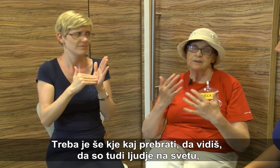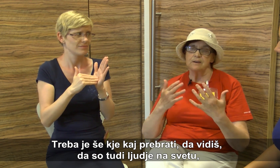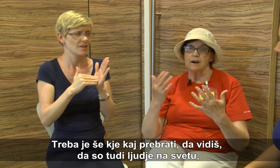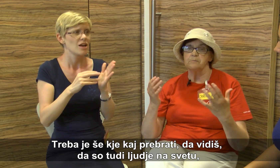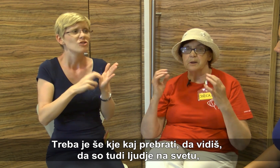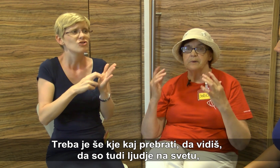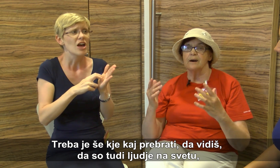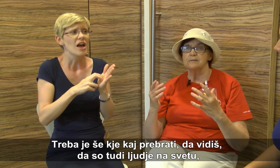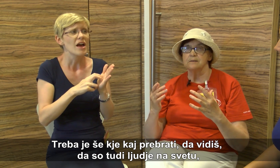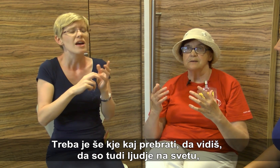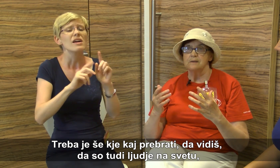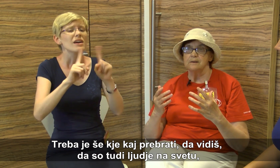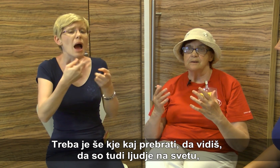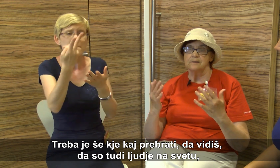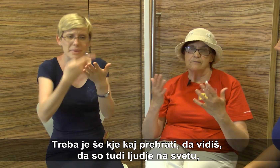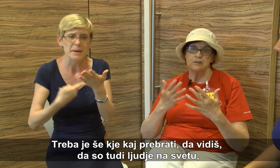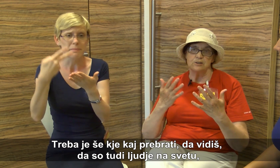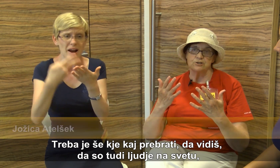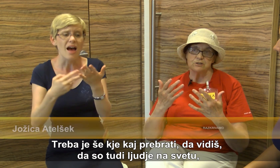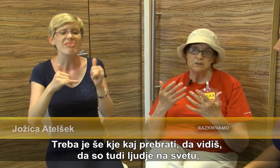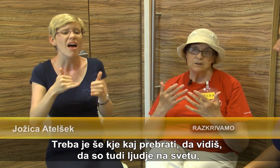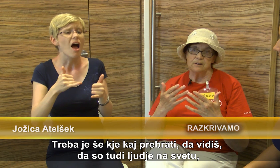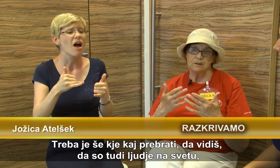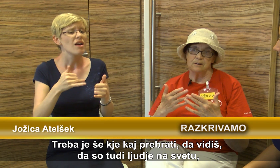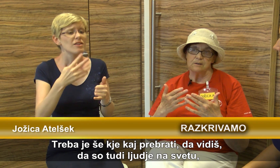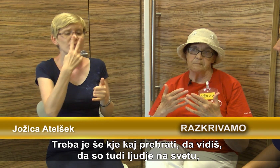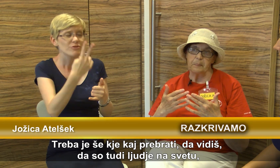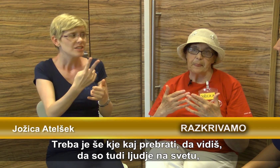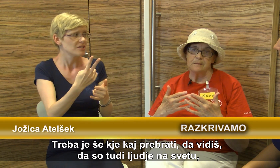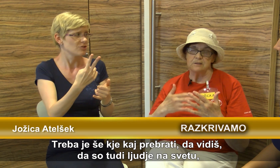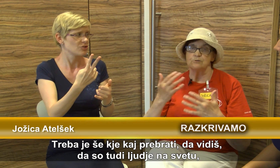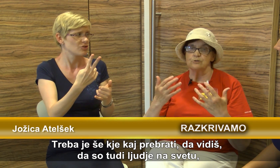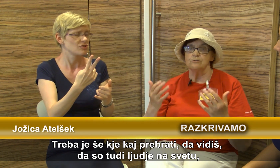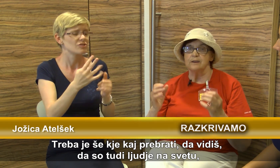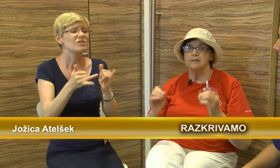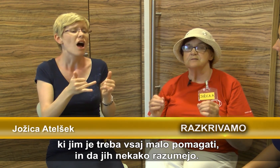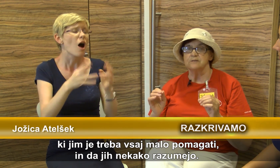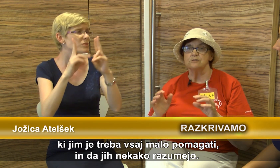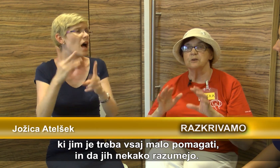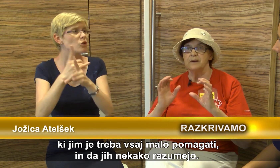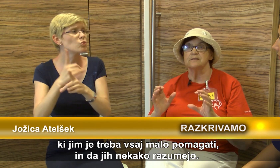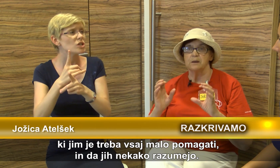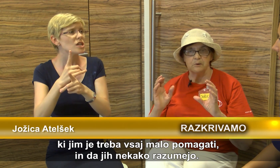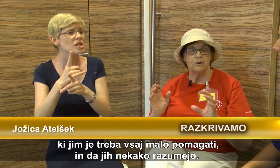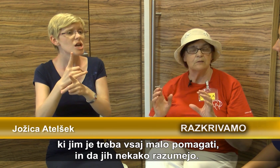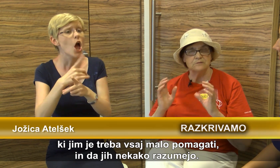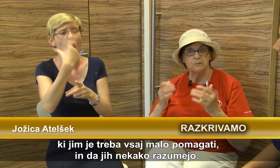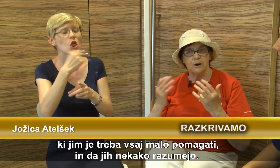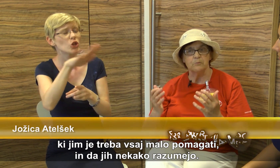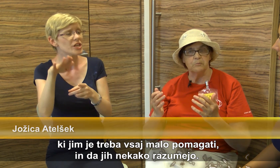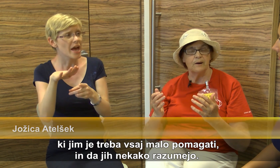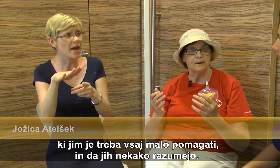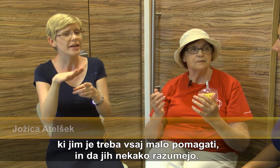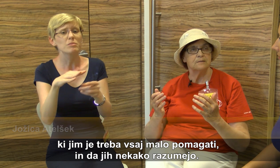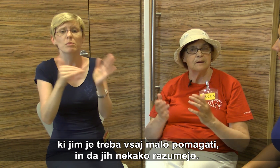še kaj prebrati, da vidiš, da so tudi ljudje na svetu, ko jim je treba malo, vsaj